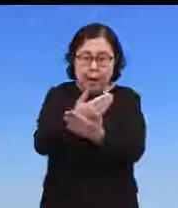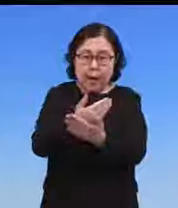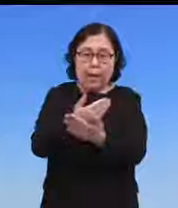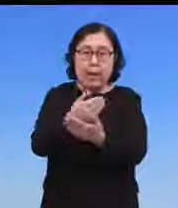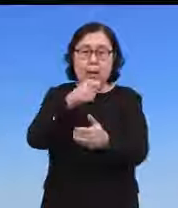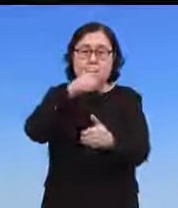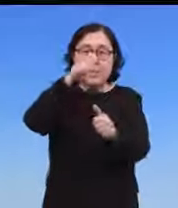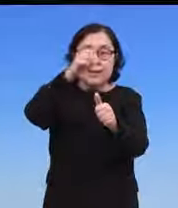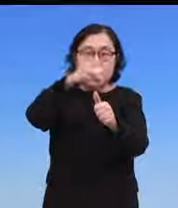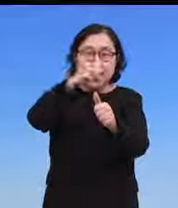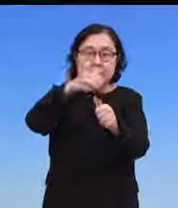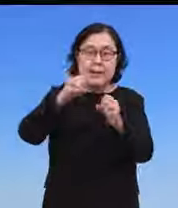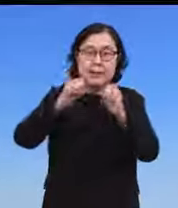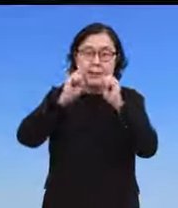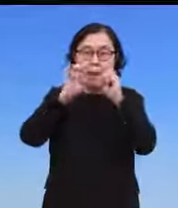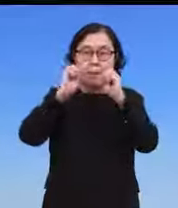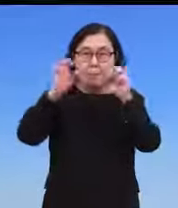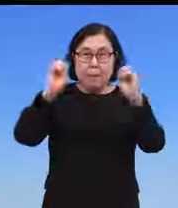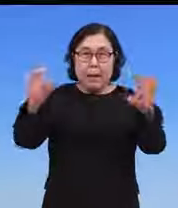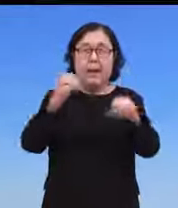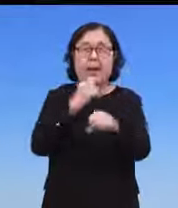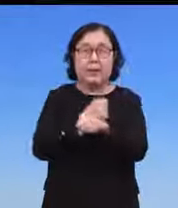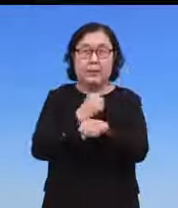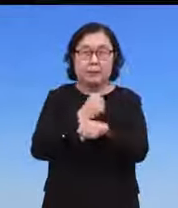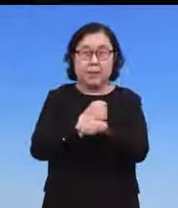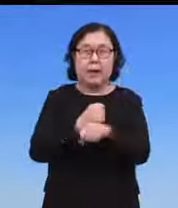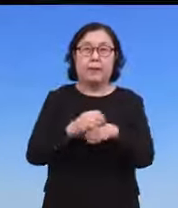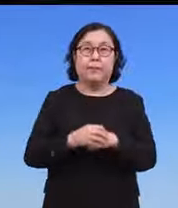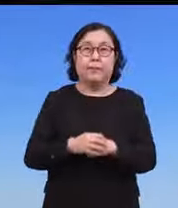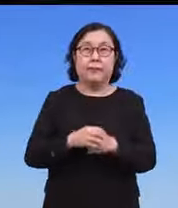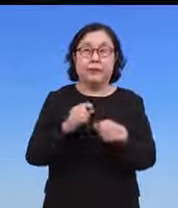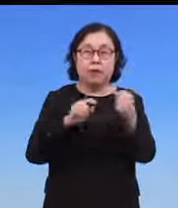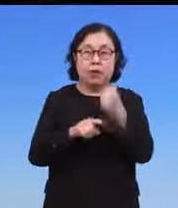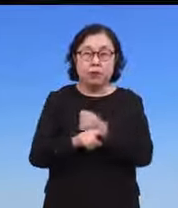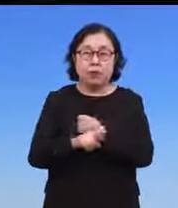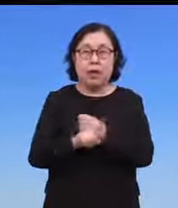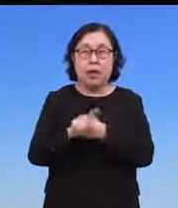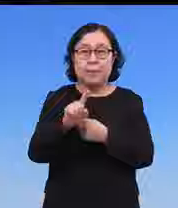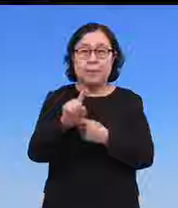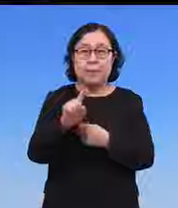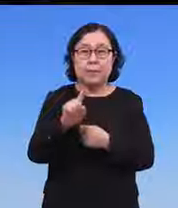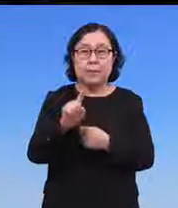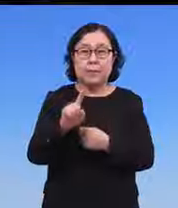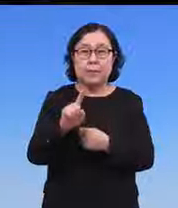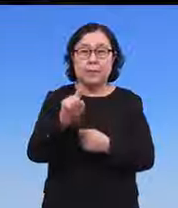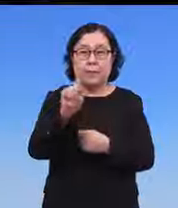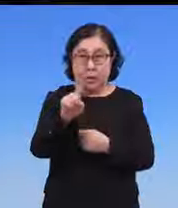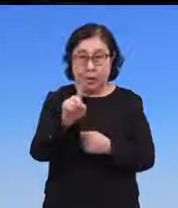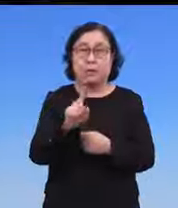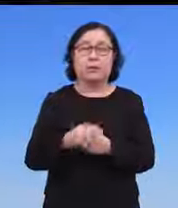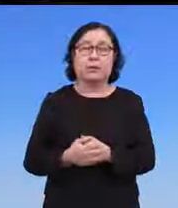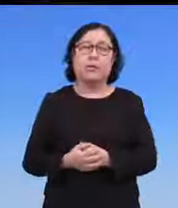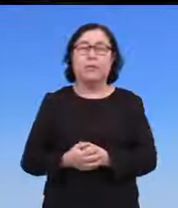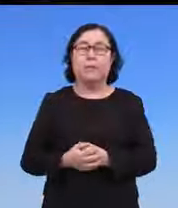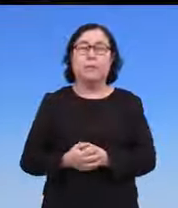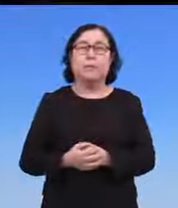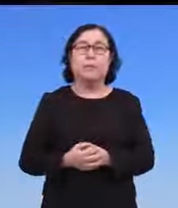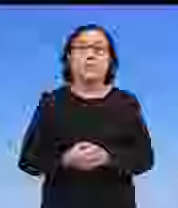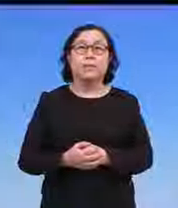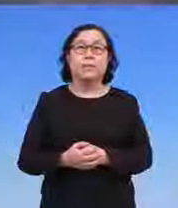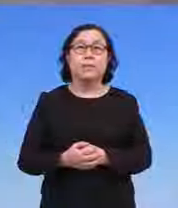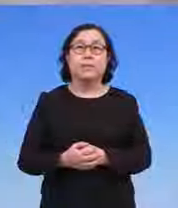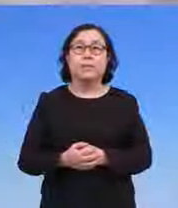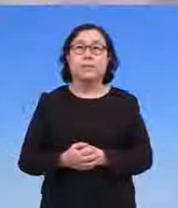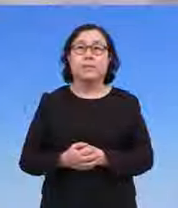전파하니, 세례 요한이 회개의 세례를 전파한 이유가 여기에 있다는 거 아닙니까?